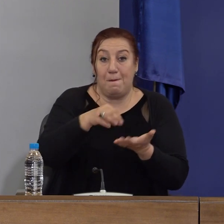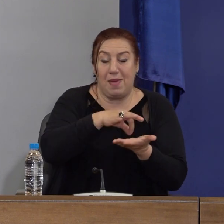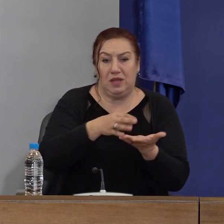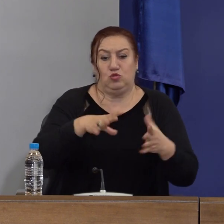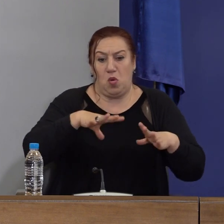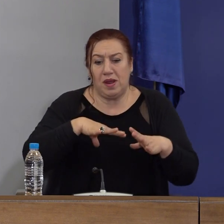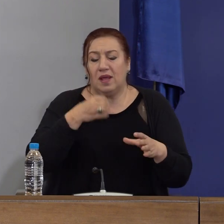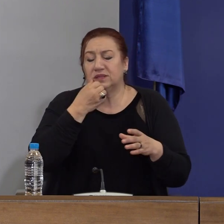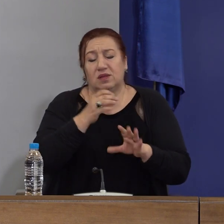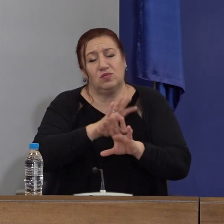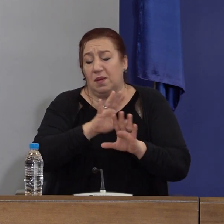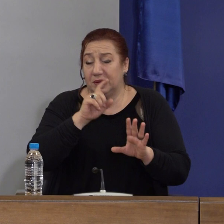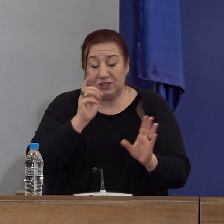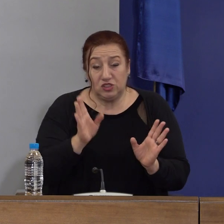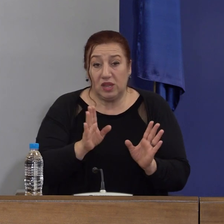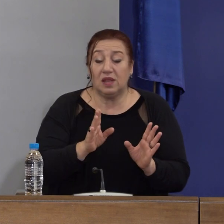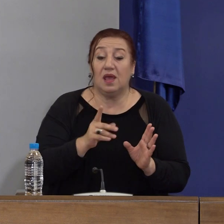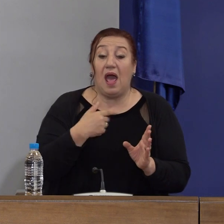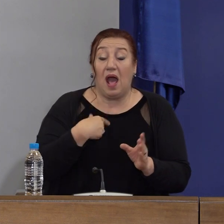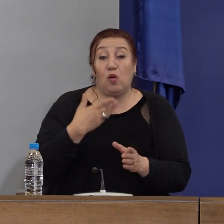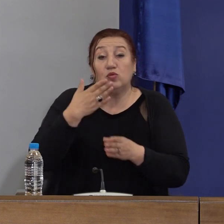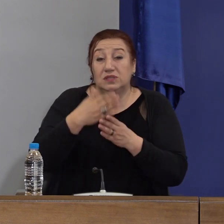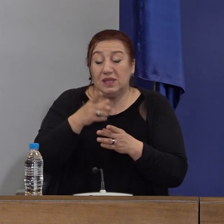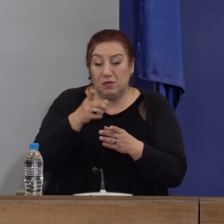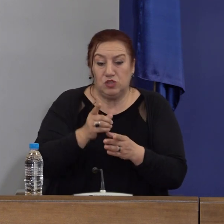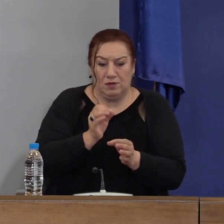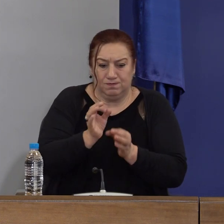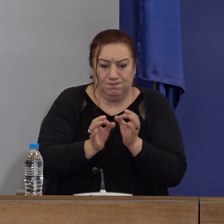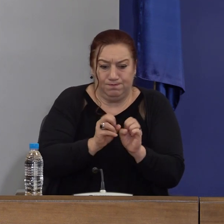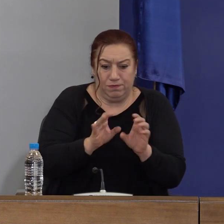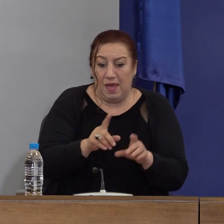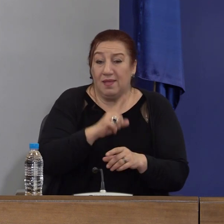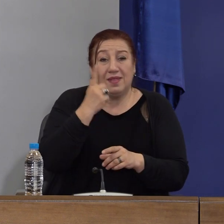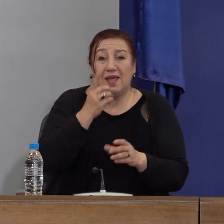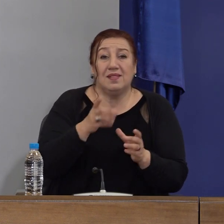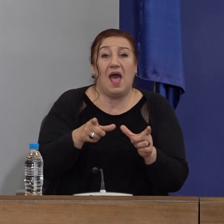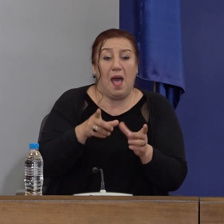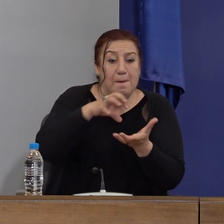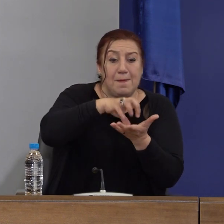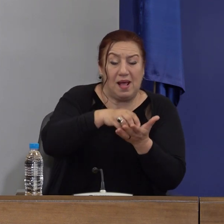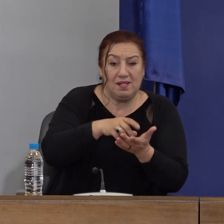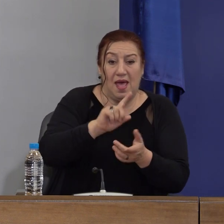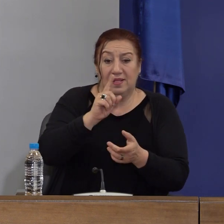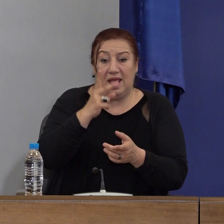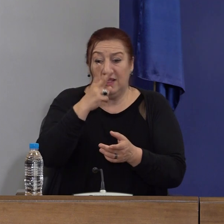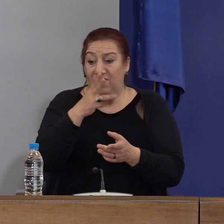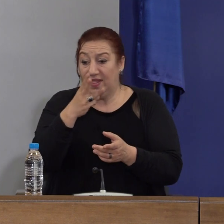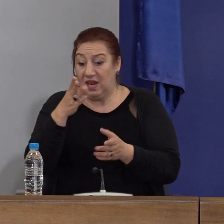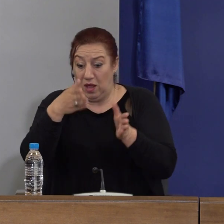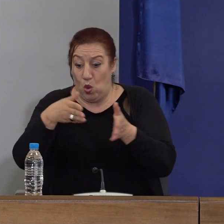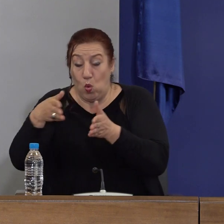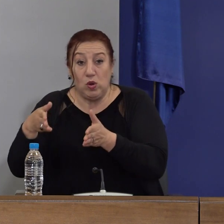до там, че разпространението на вирус обхваща не една махала, не две-три улици, а обхваща цялото населено